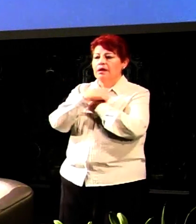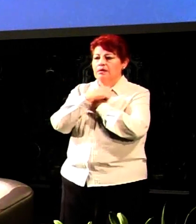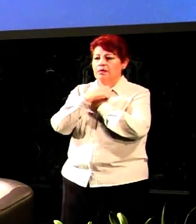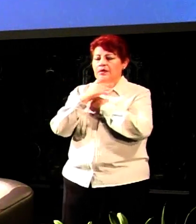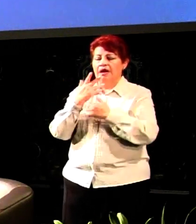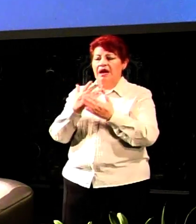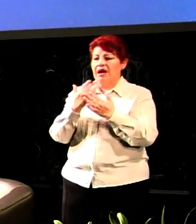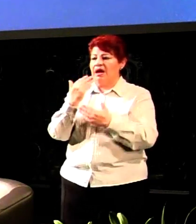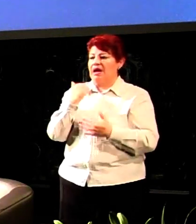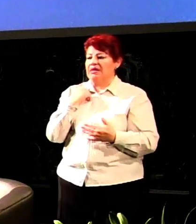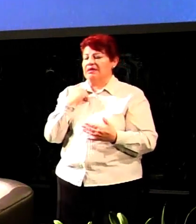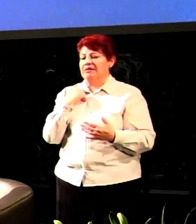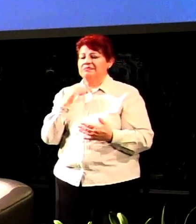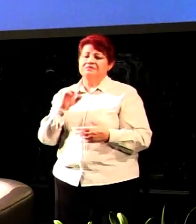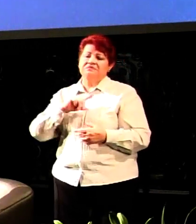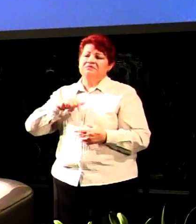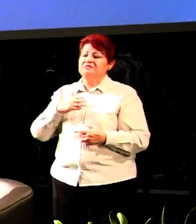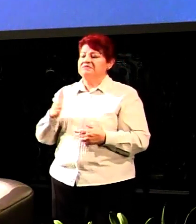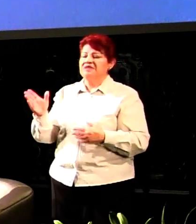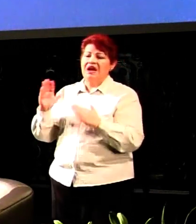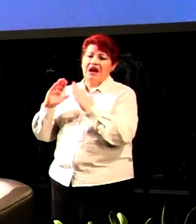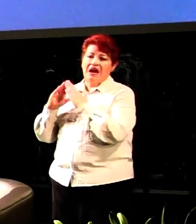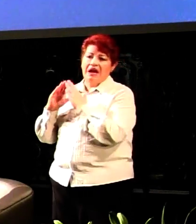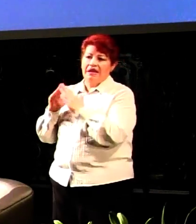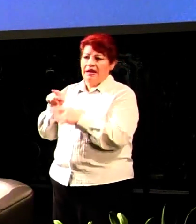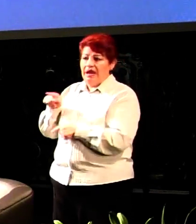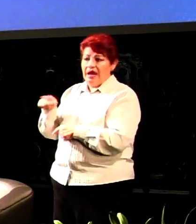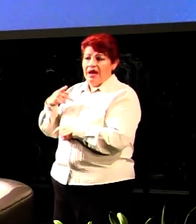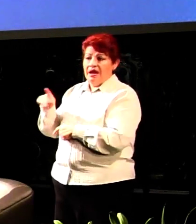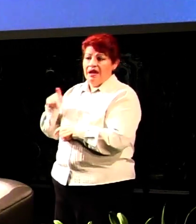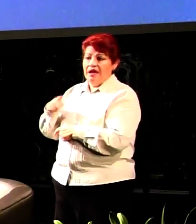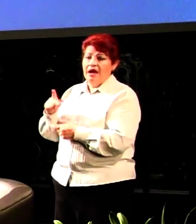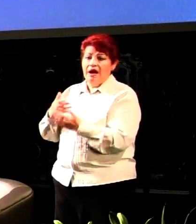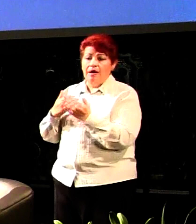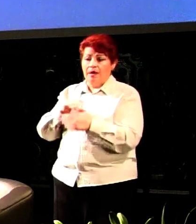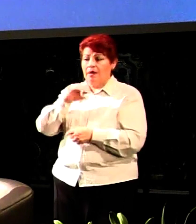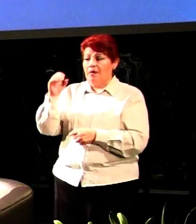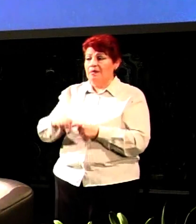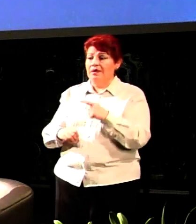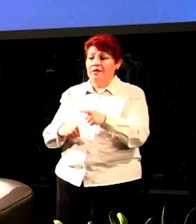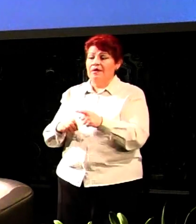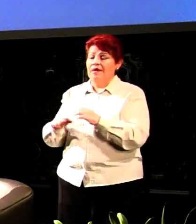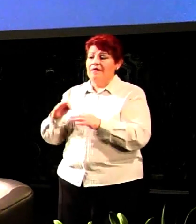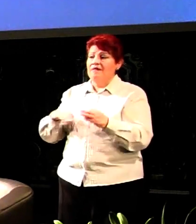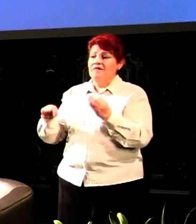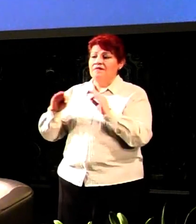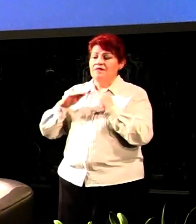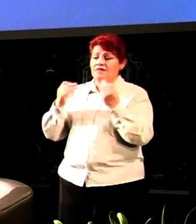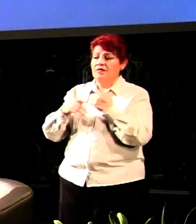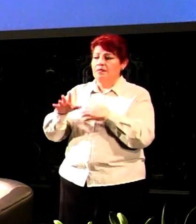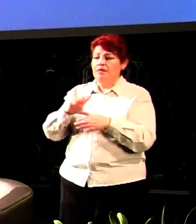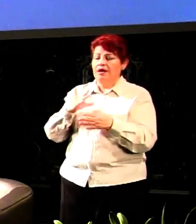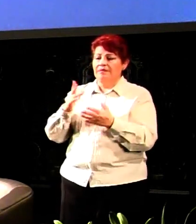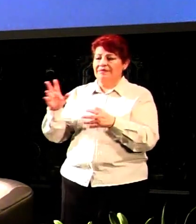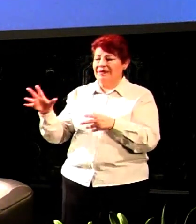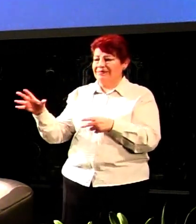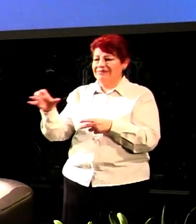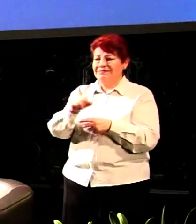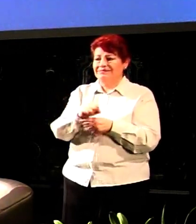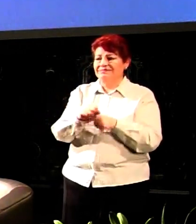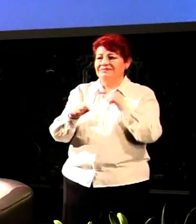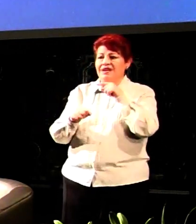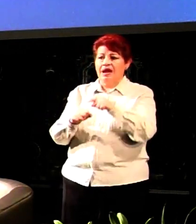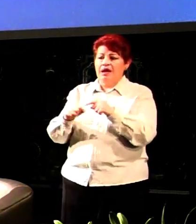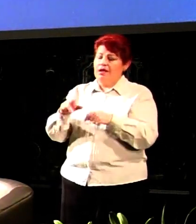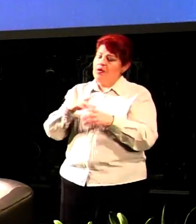que antes se relegaba únicamente a la casa. Y hoy se nos obliga de alguna forma a la escuela a tomar una parte que antes